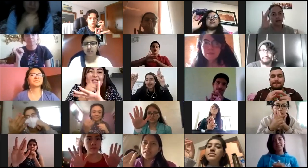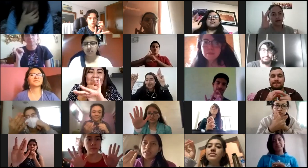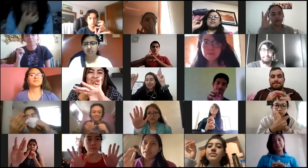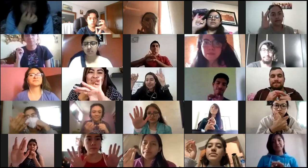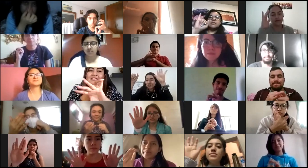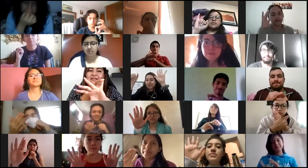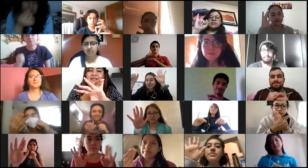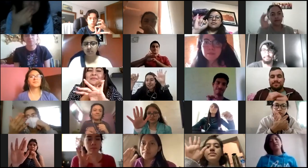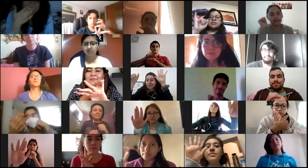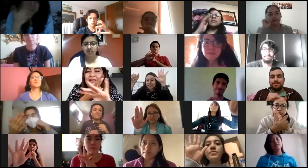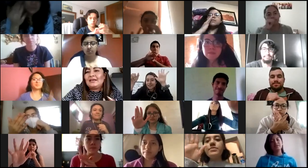meñique. ¿Vale?